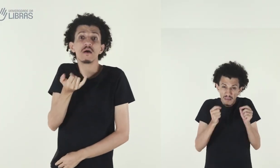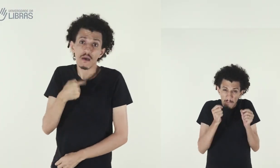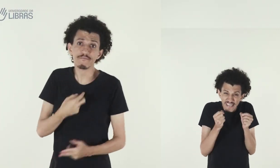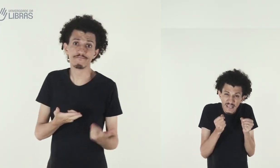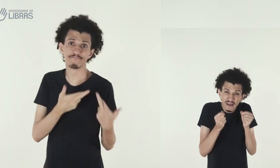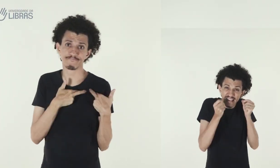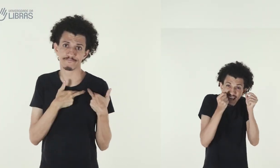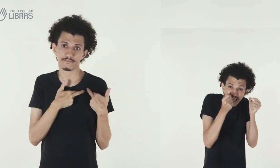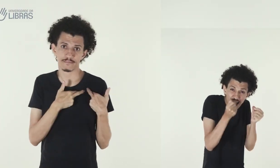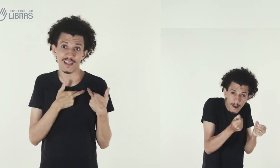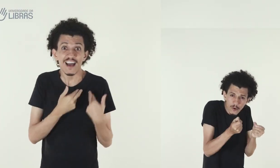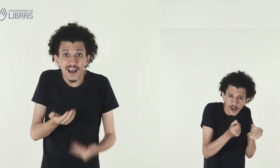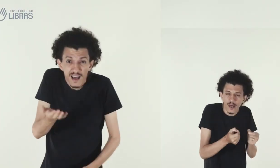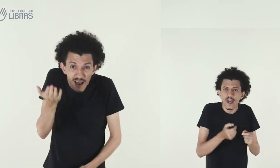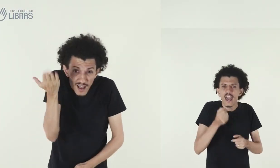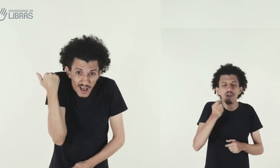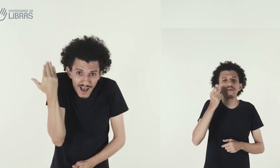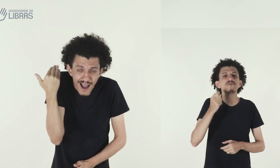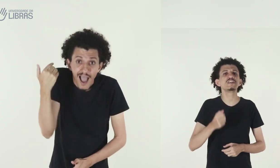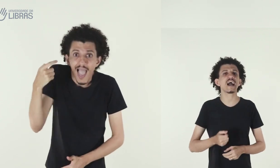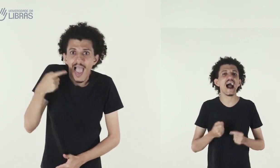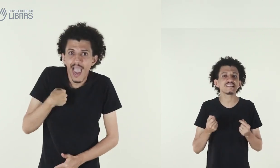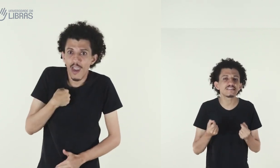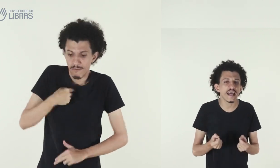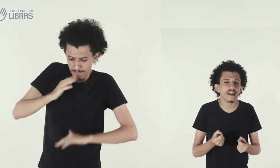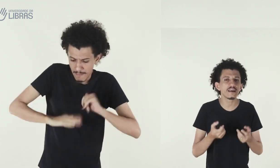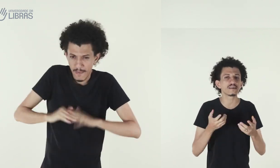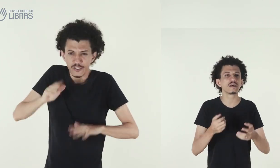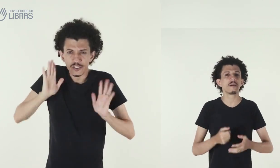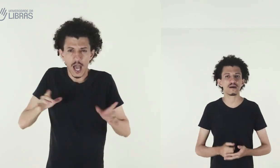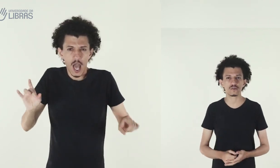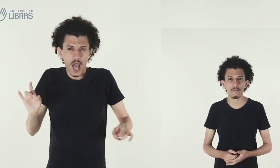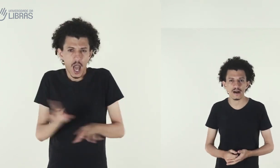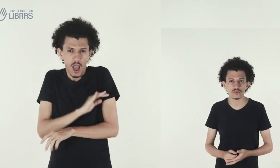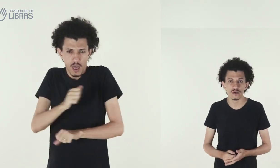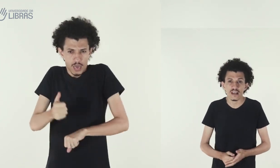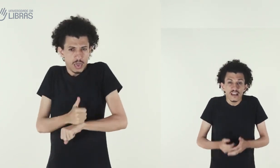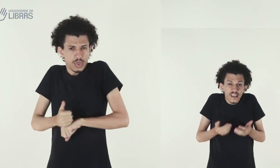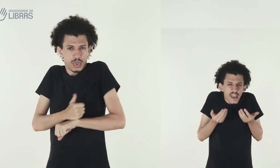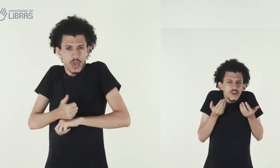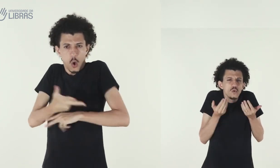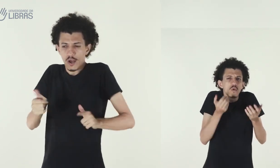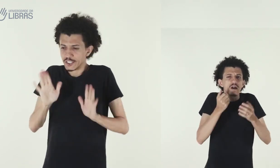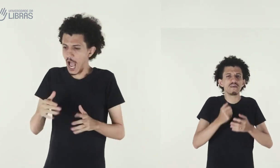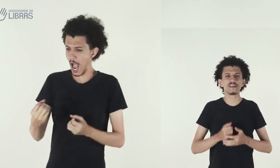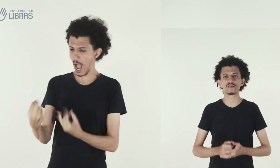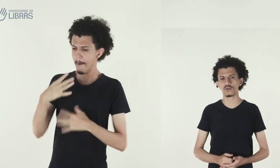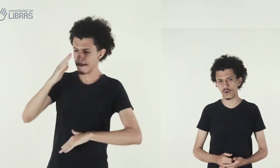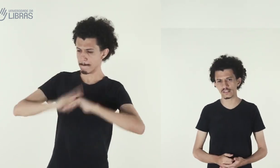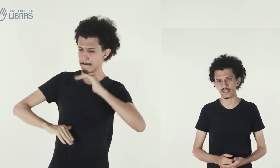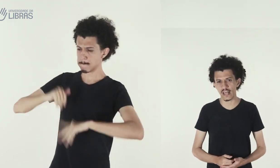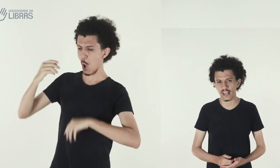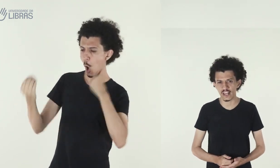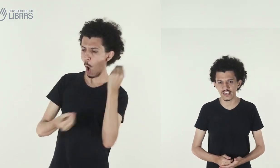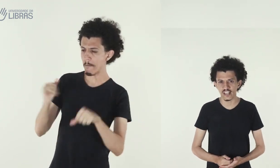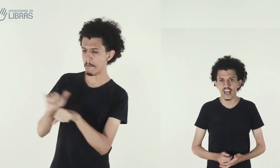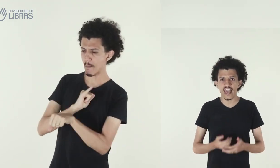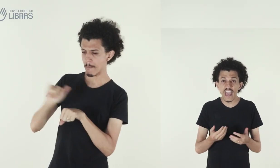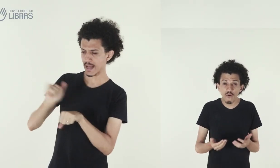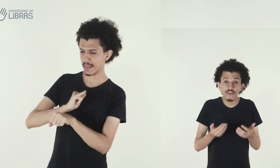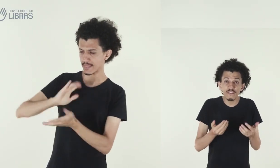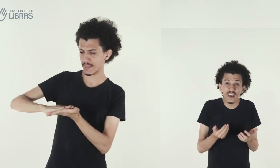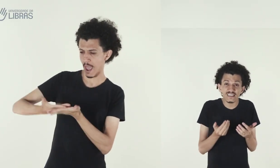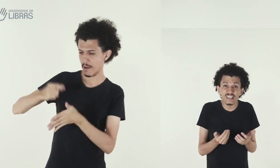surdos. Perceba que naquela época eu não tinha as técnicas passo a passo. Ninguém nunca me ensinou essas